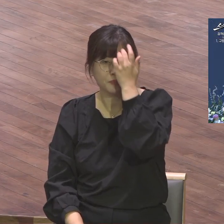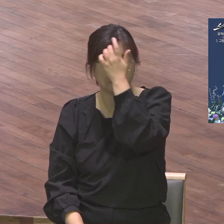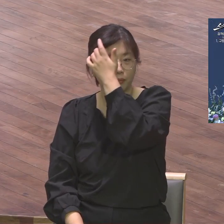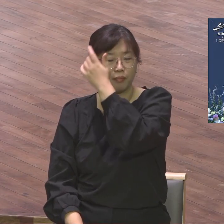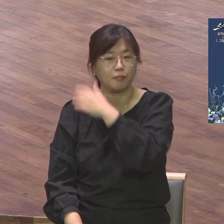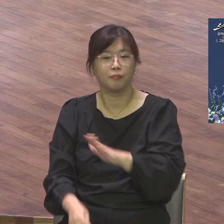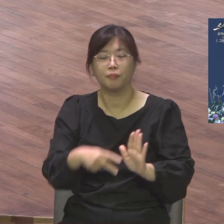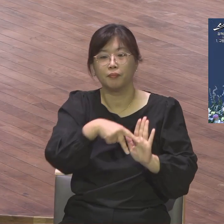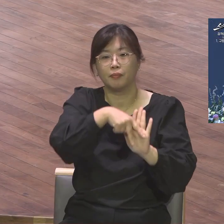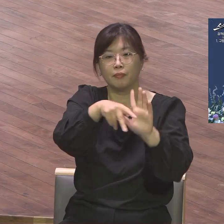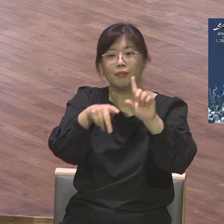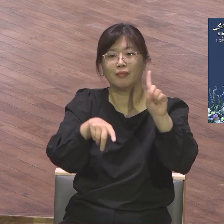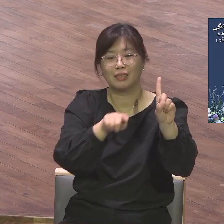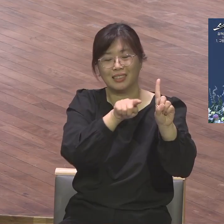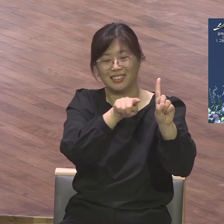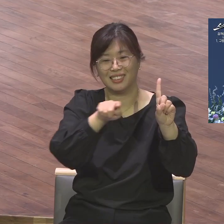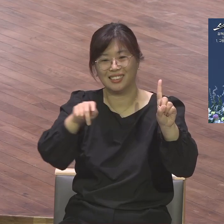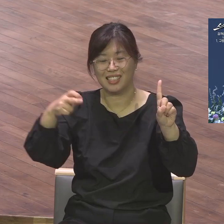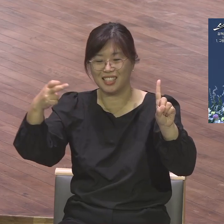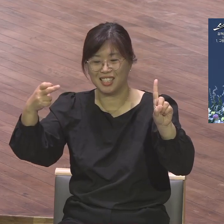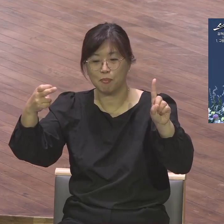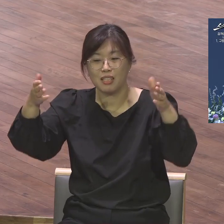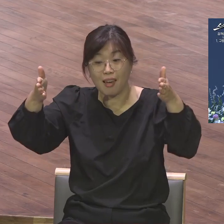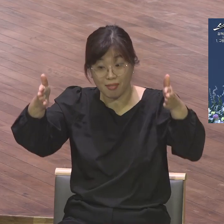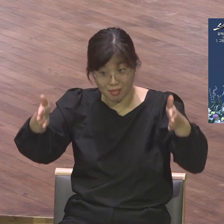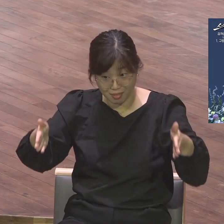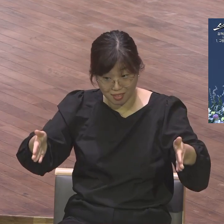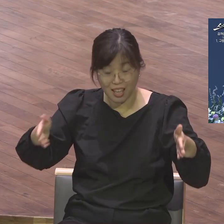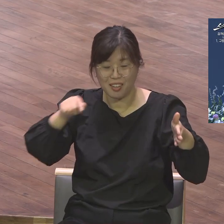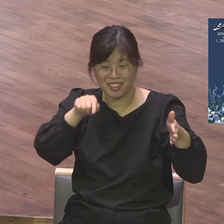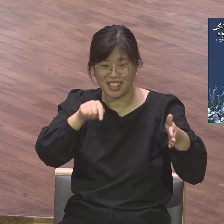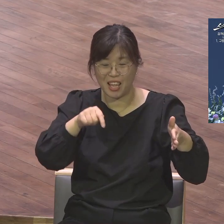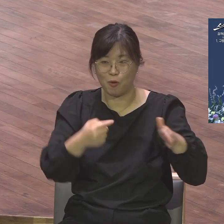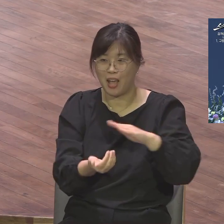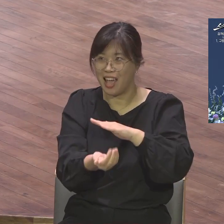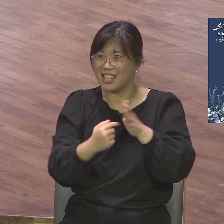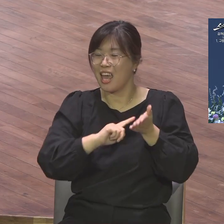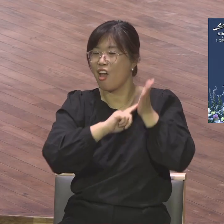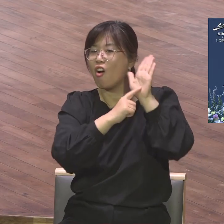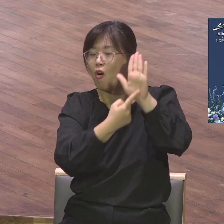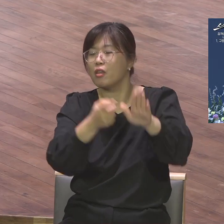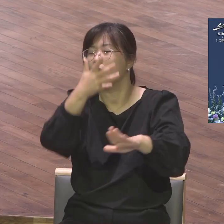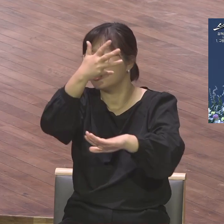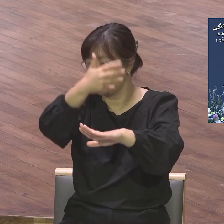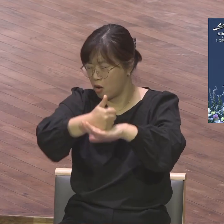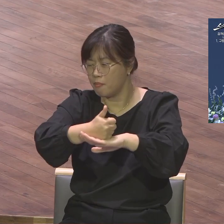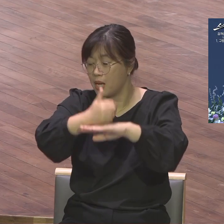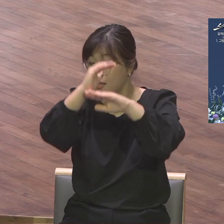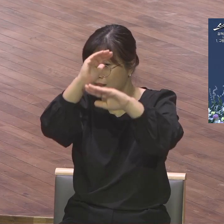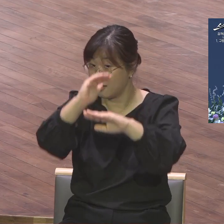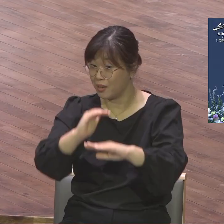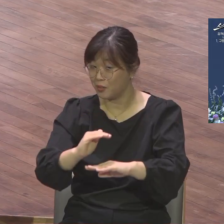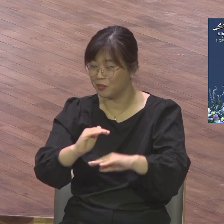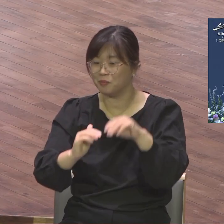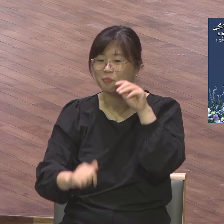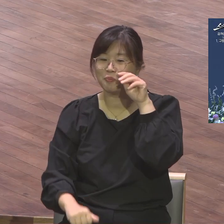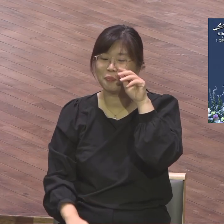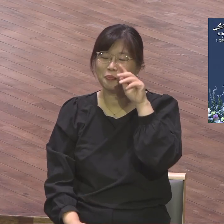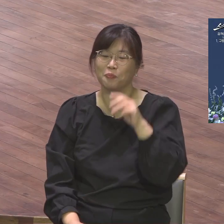1장부터 12장까지 걸친 진행된 예언의 결말이에요. 결말. 결말을 표현하고